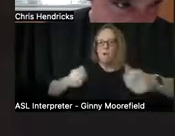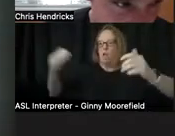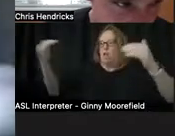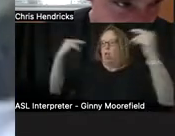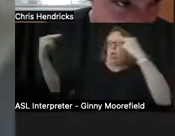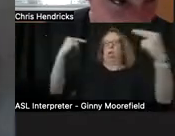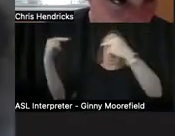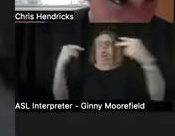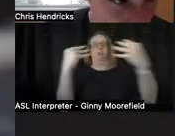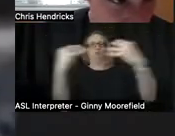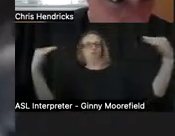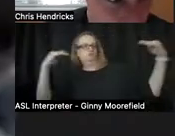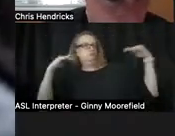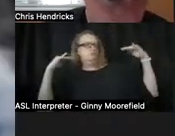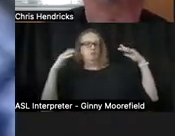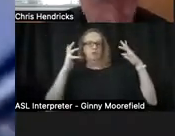y